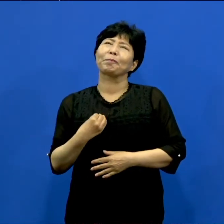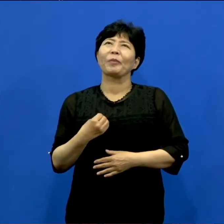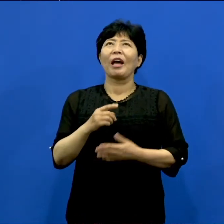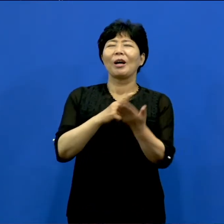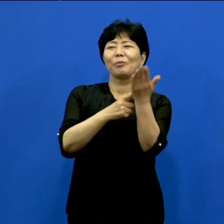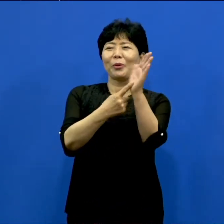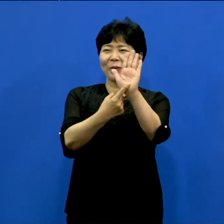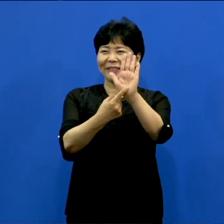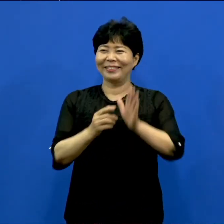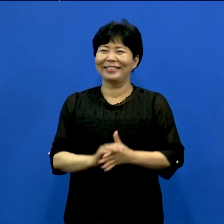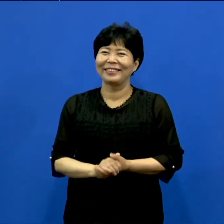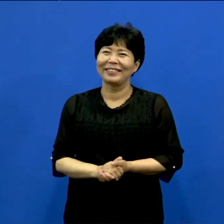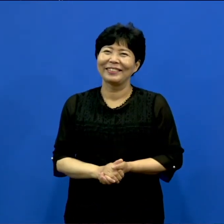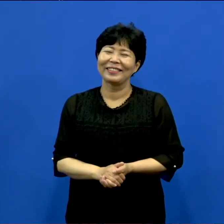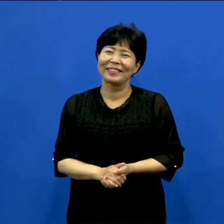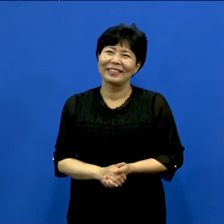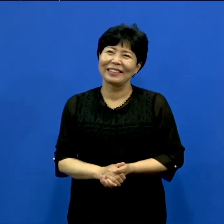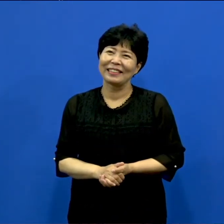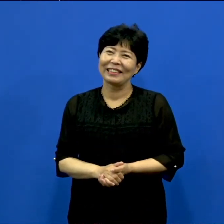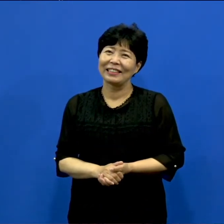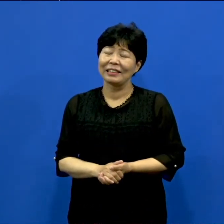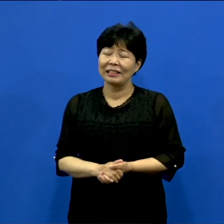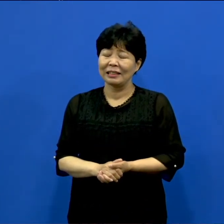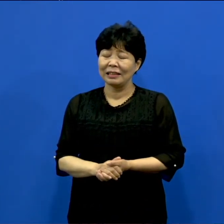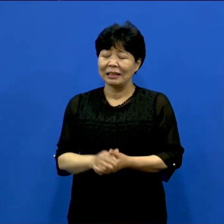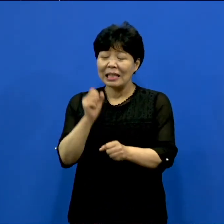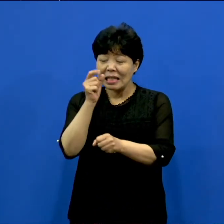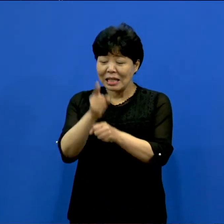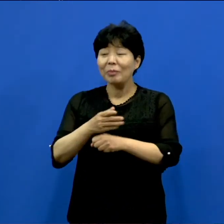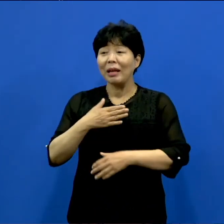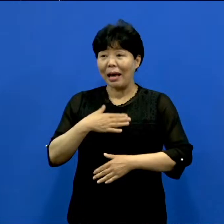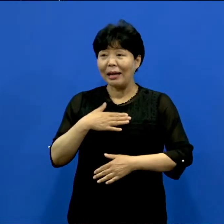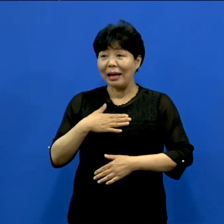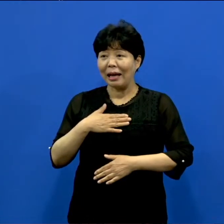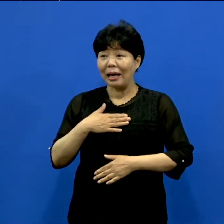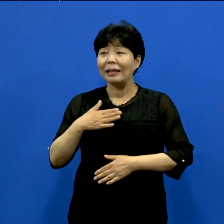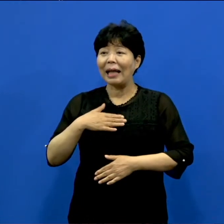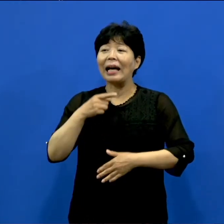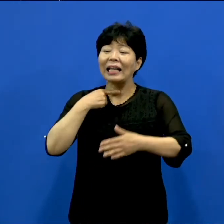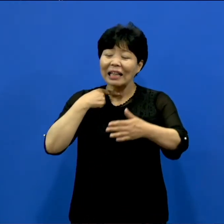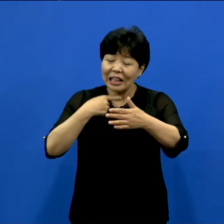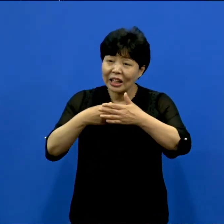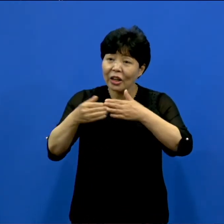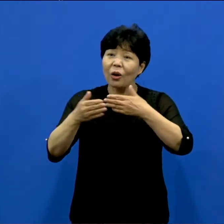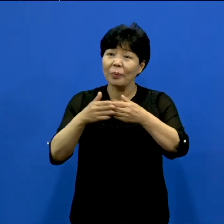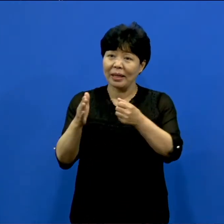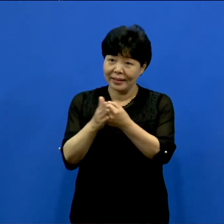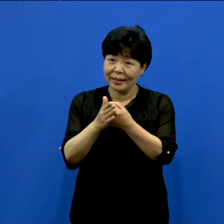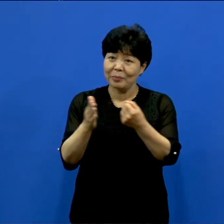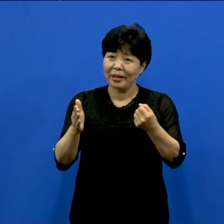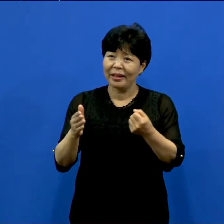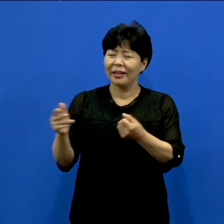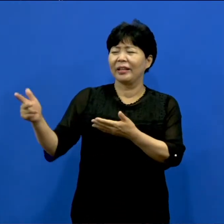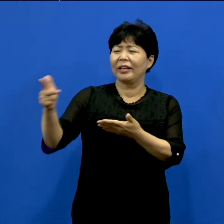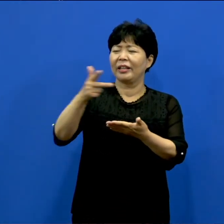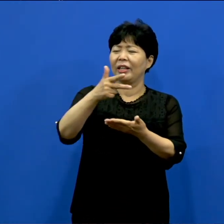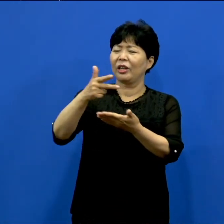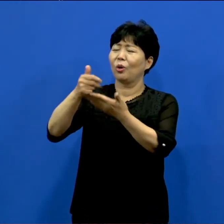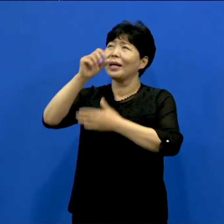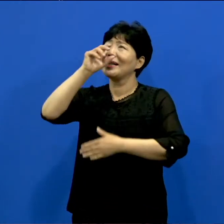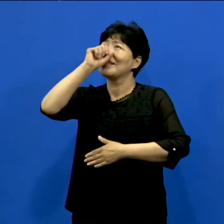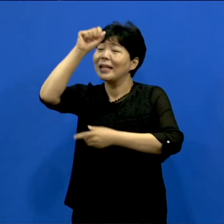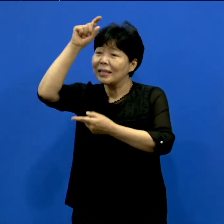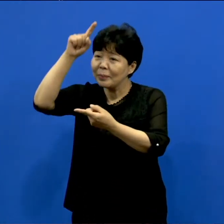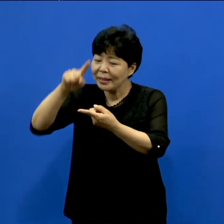거잖아요. 여러분 이것도 아는 거잖아요. 아는 거. 맛을 보았기 때문에 안다. 여호와의 선하심을 맛보아 알라. 이것도 그거예요. 우리의